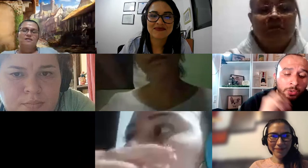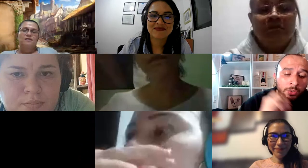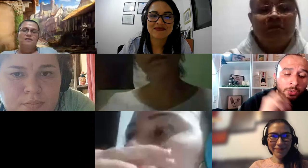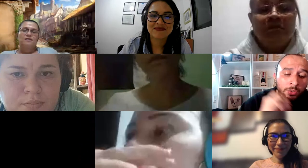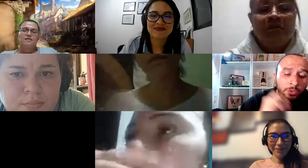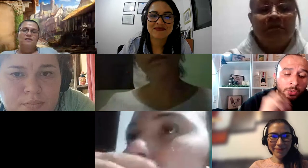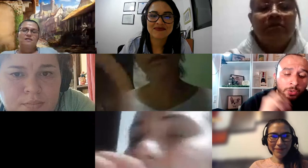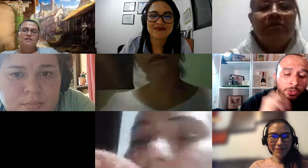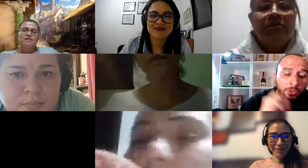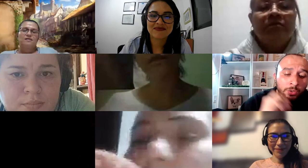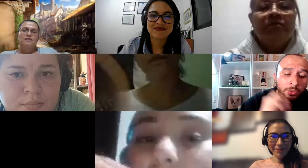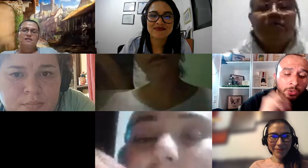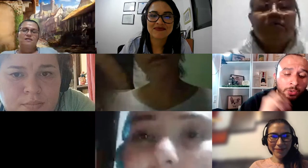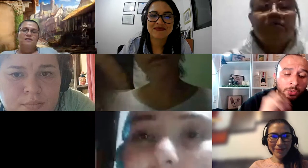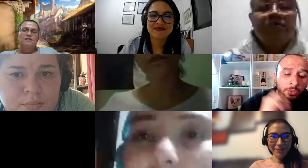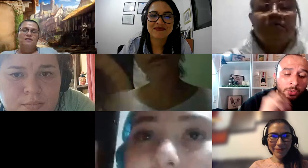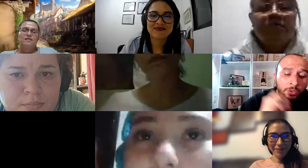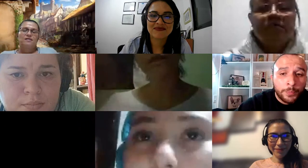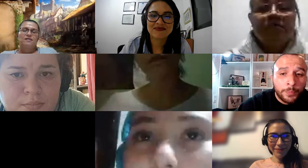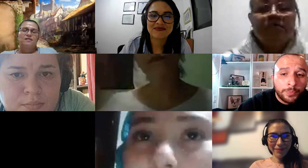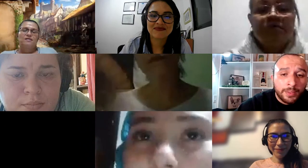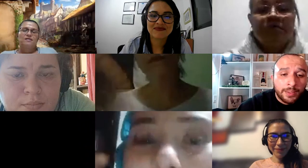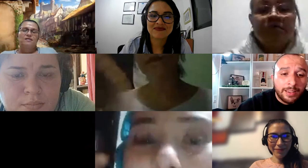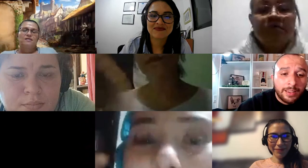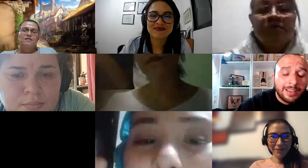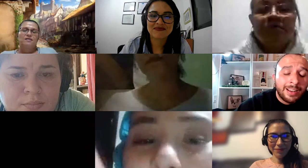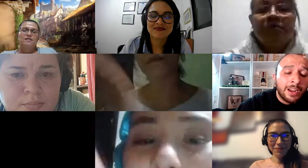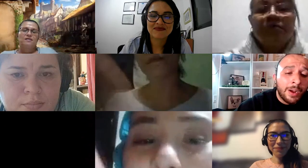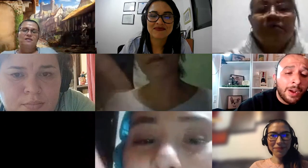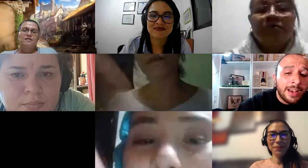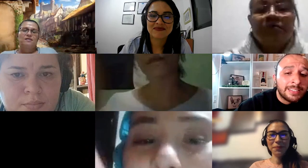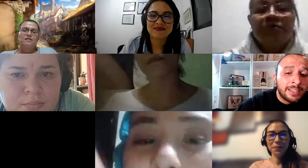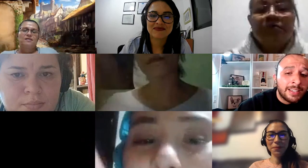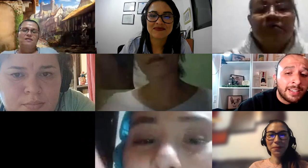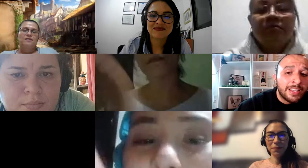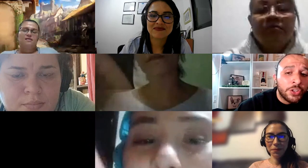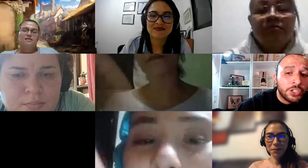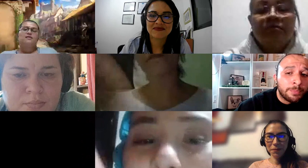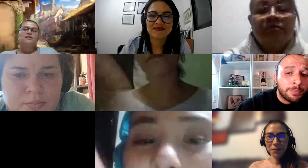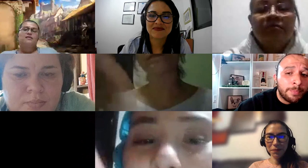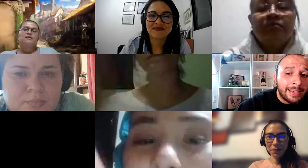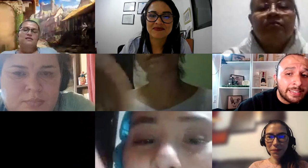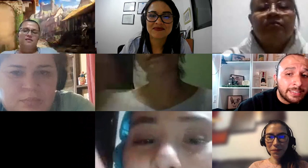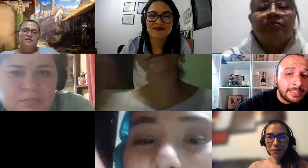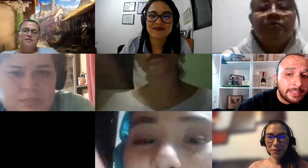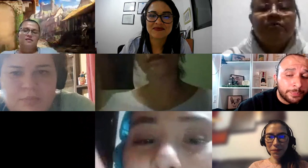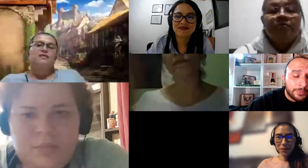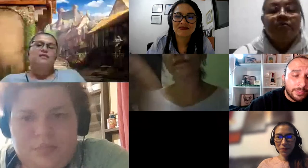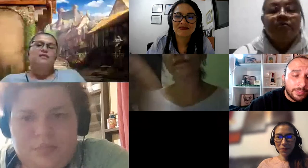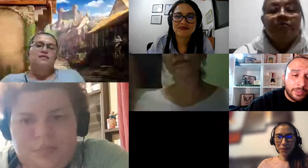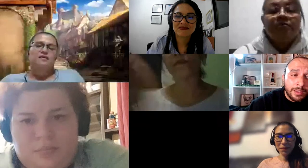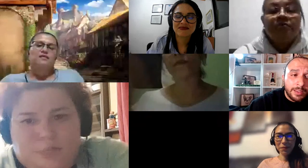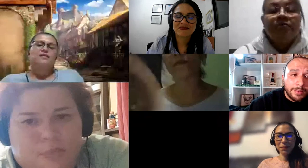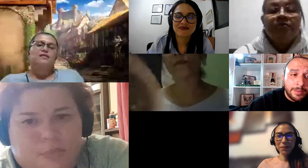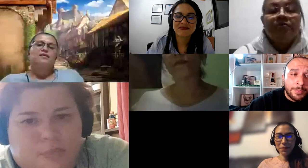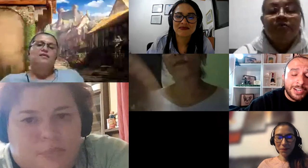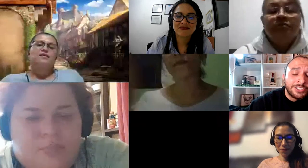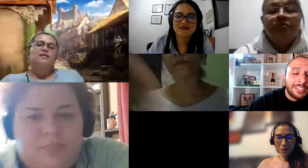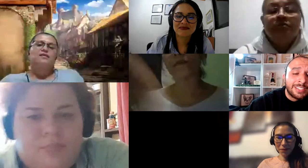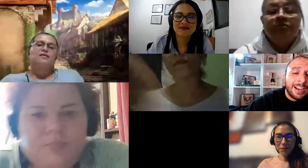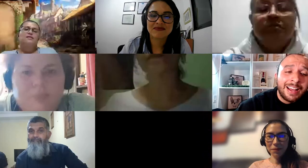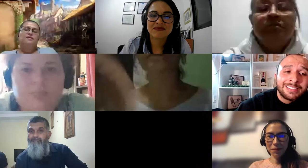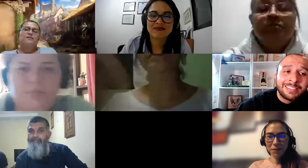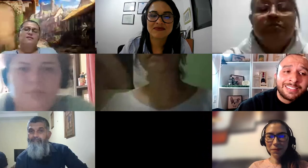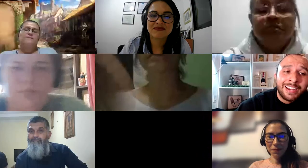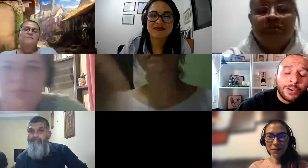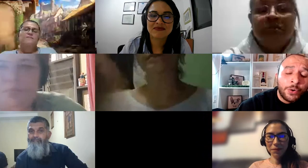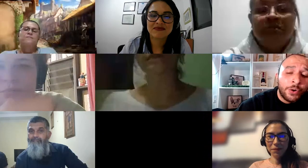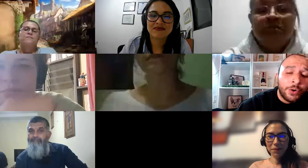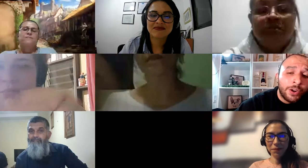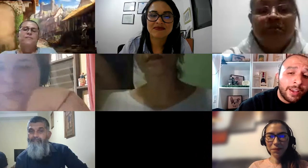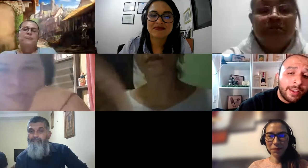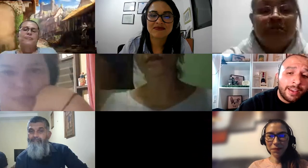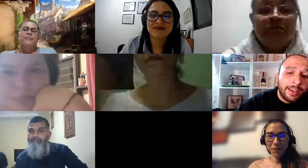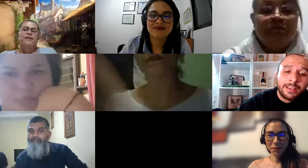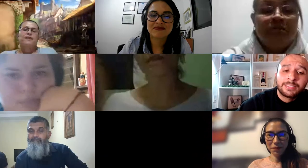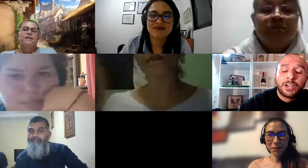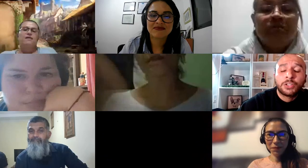no necesariamente es lesco, es lengua de señas de otros países. Por eso es que la seña no en